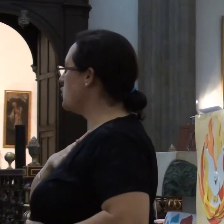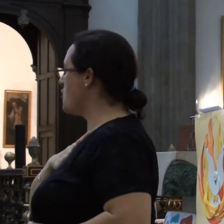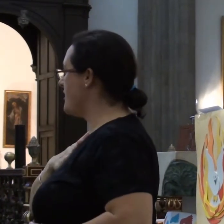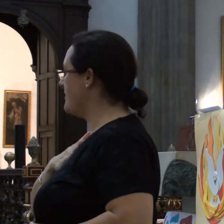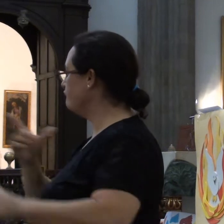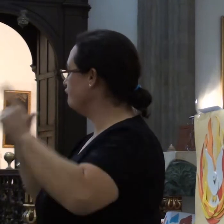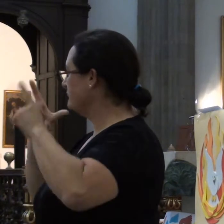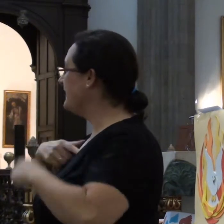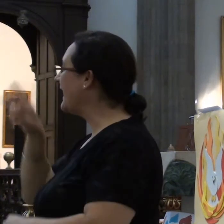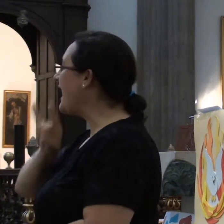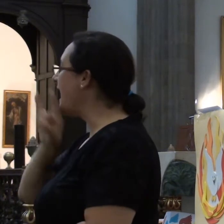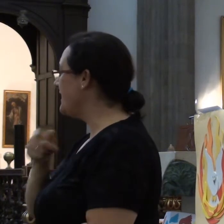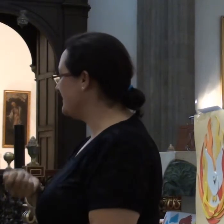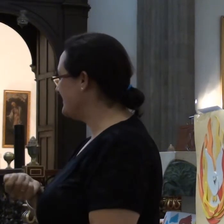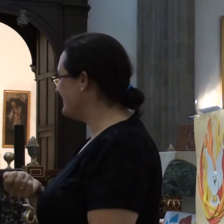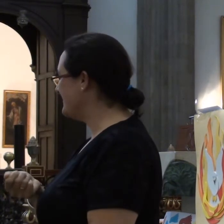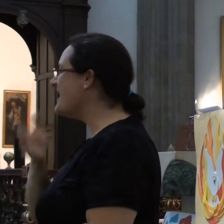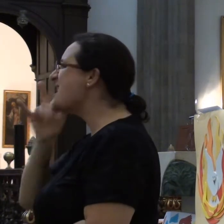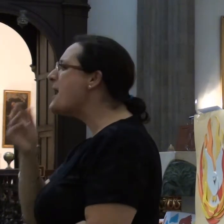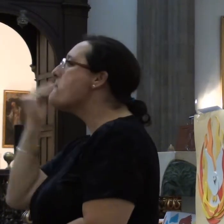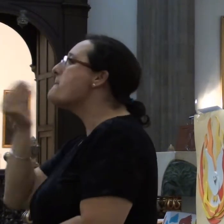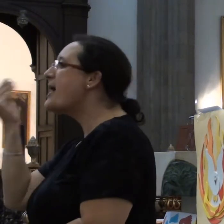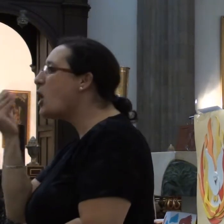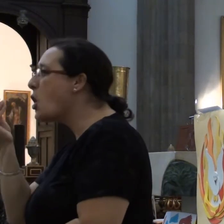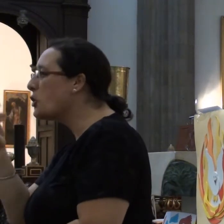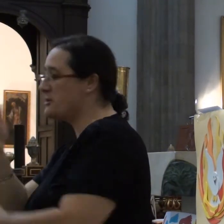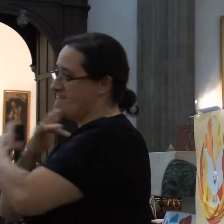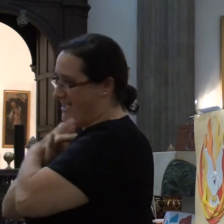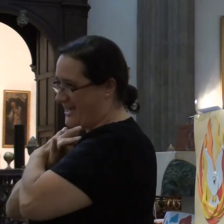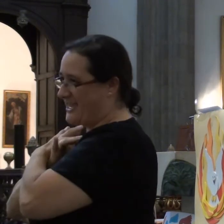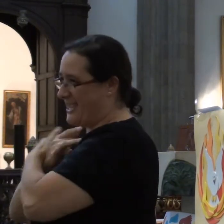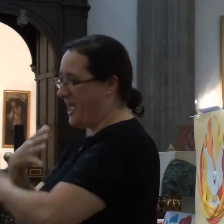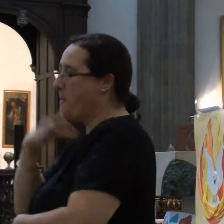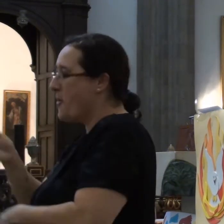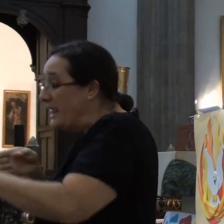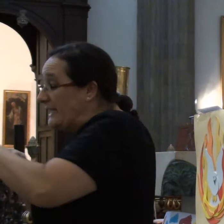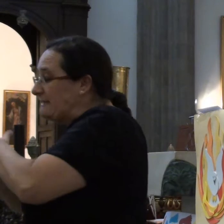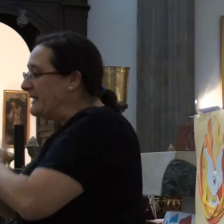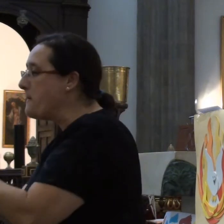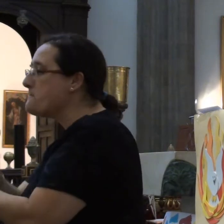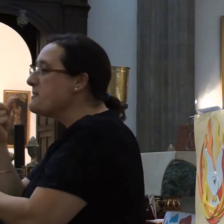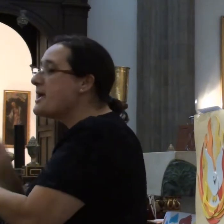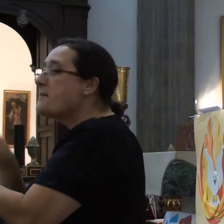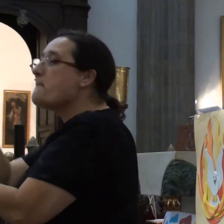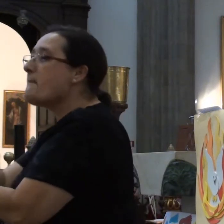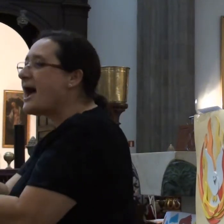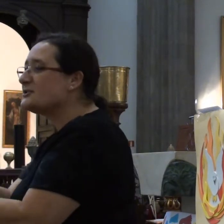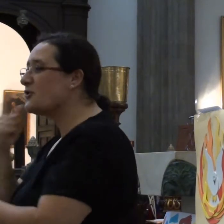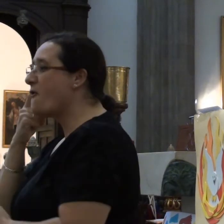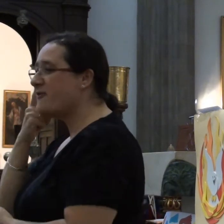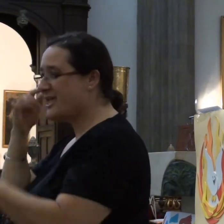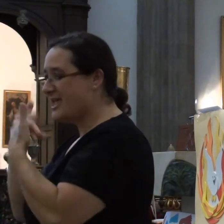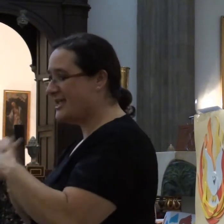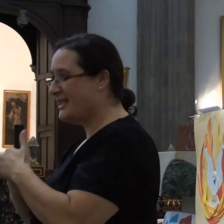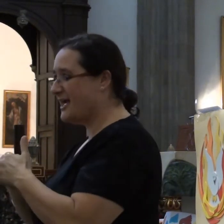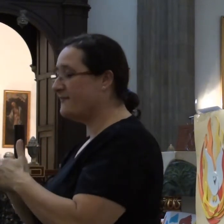nosotros quién mejor que ella no puede introducir en esta vigilia la fiesta